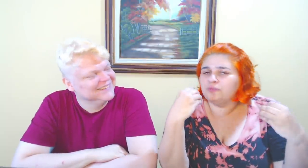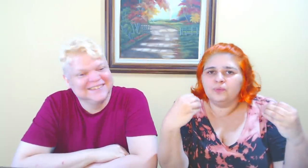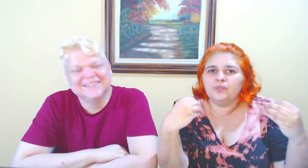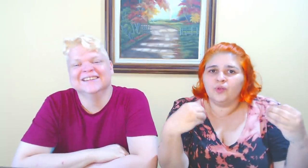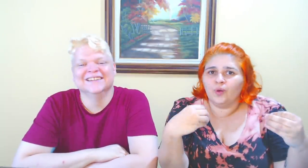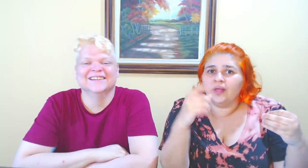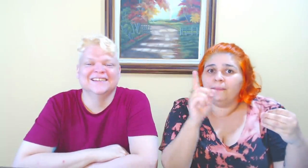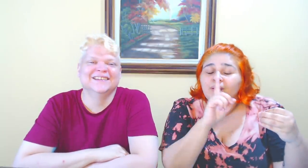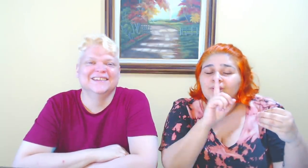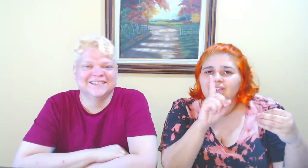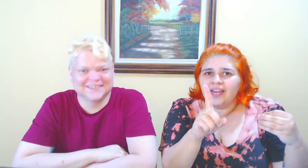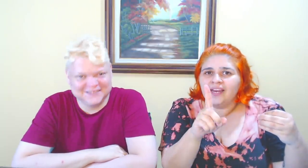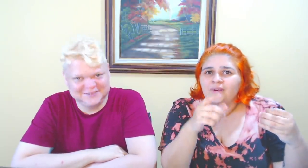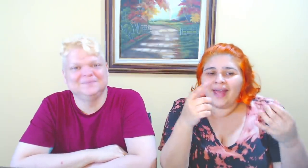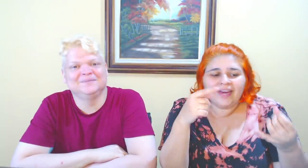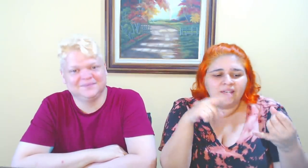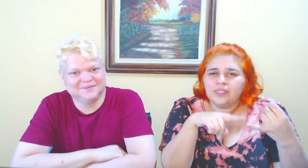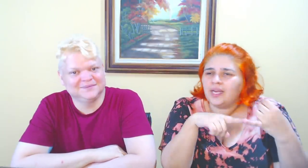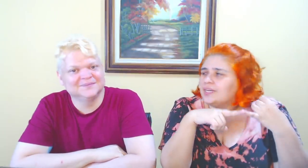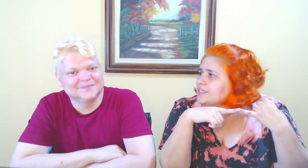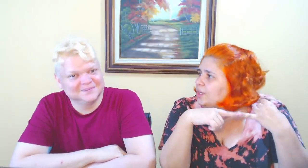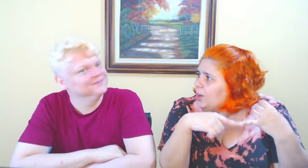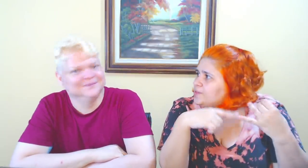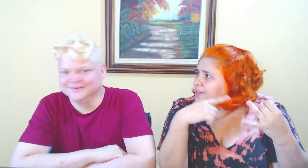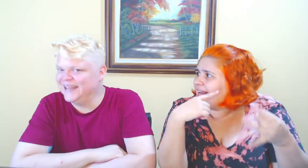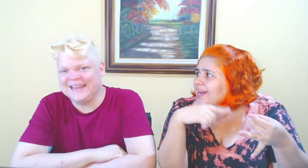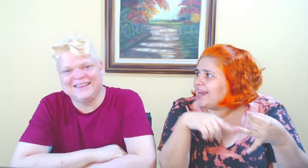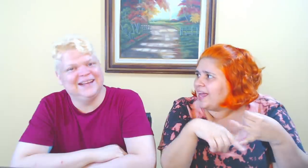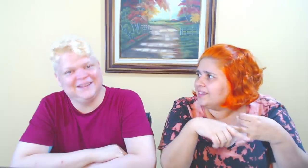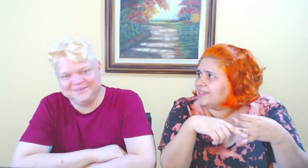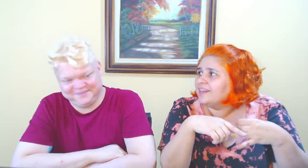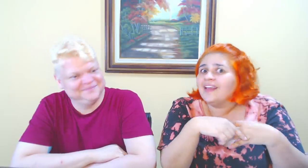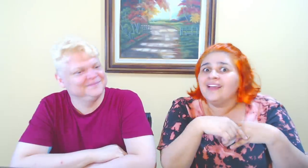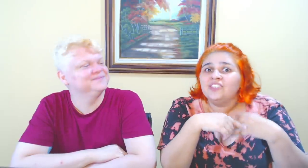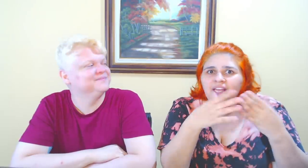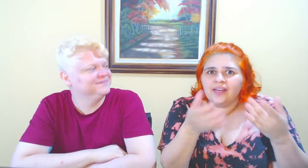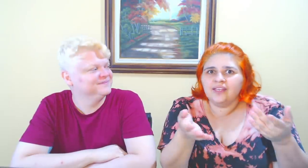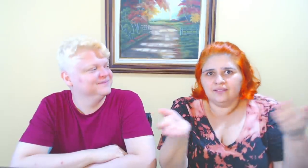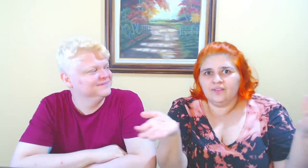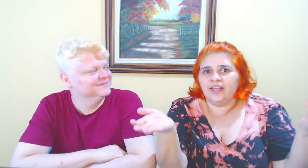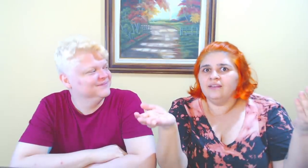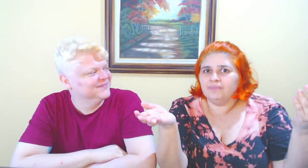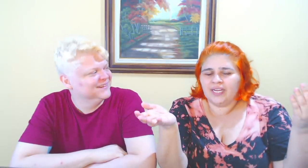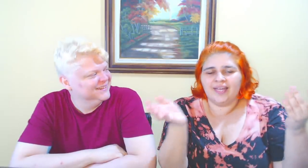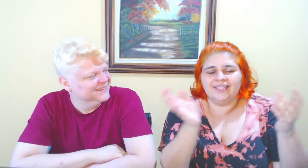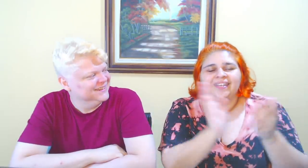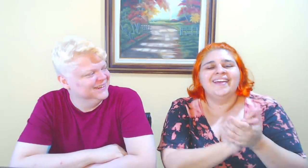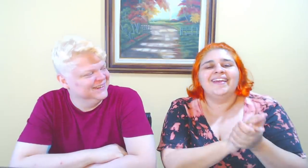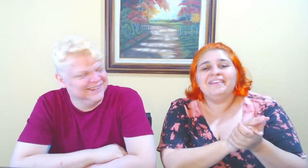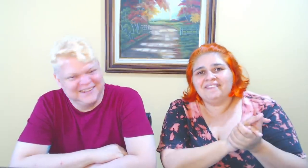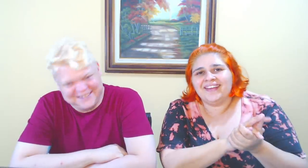filme do Nolan Pelo trailer O cara que não entrega sinopse Não entrega nada Gênia Não é? Obrigada Enfim